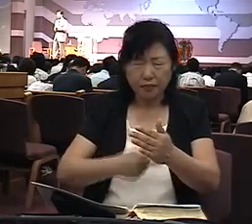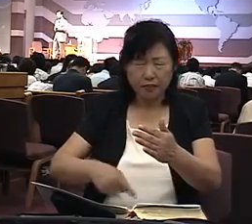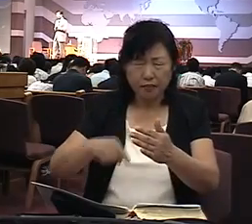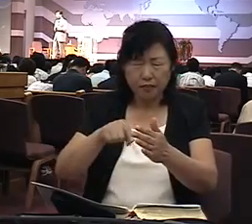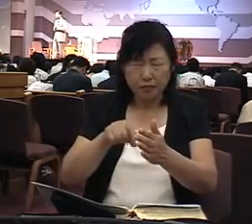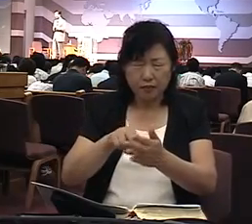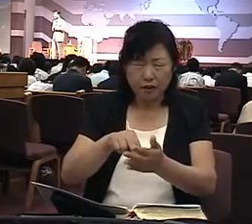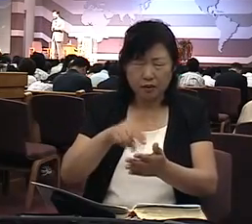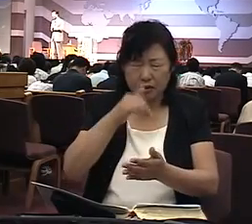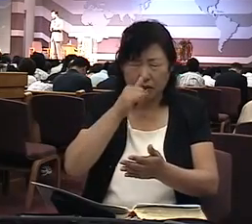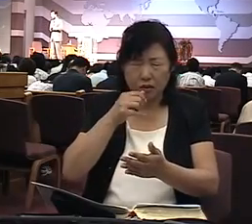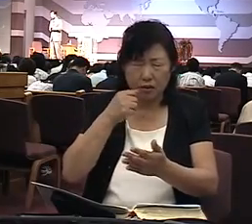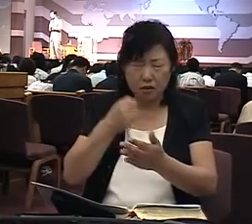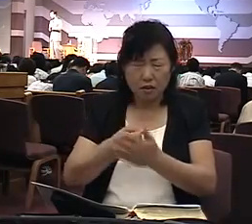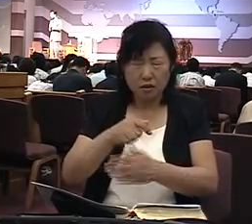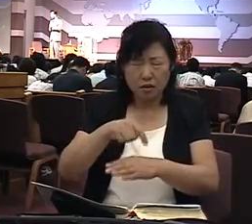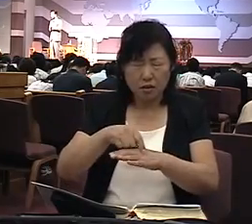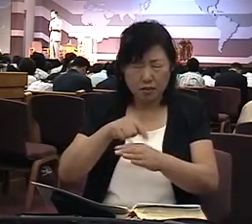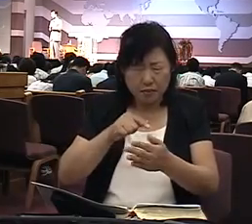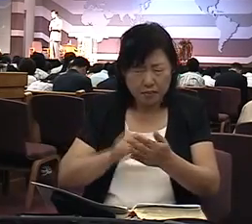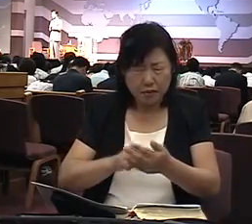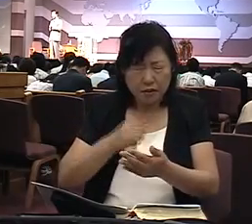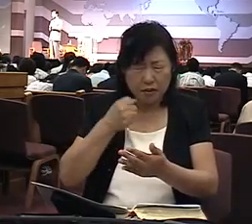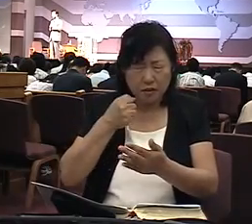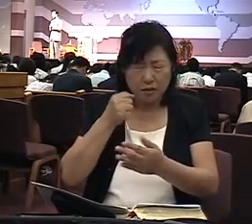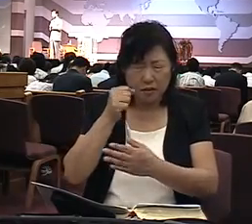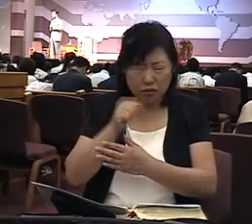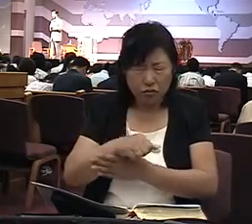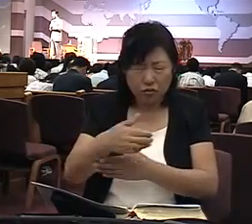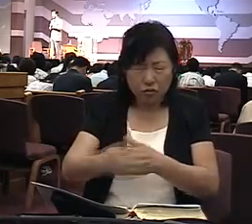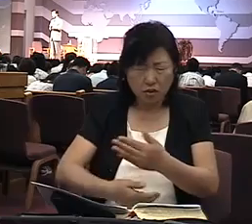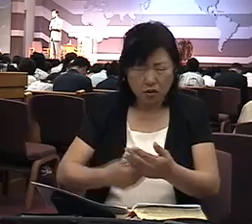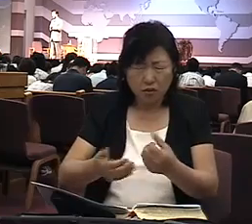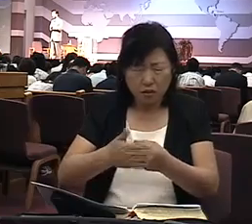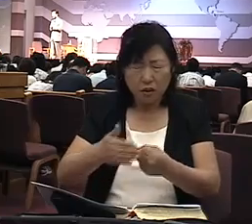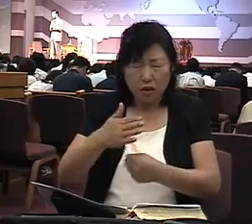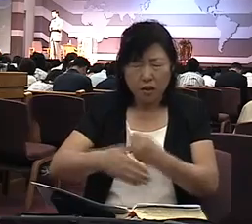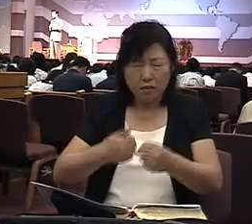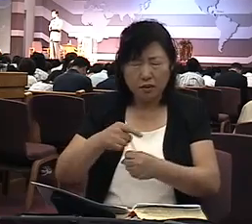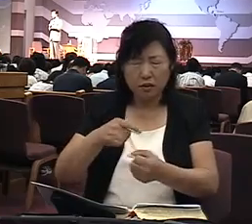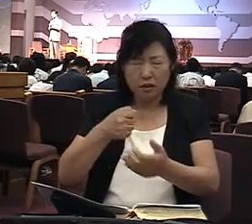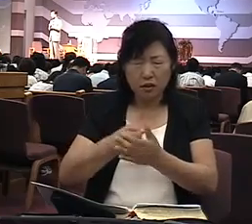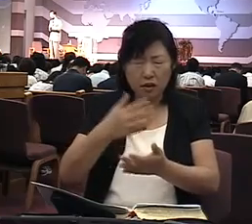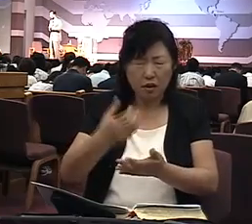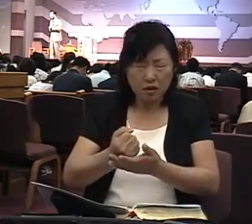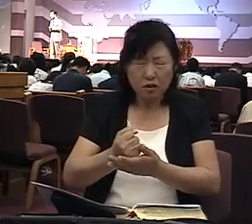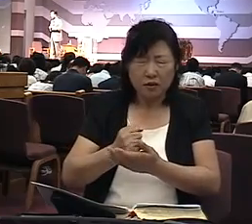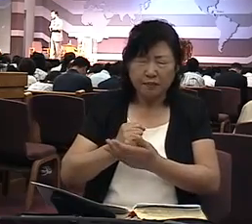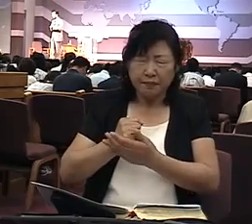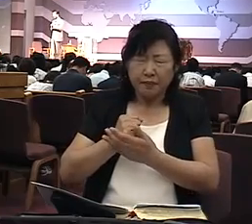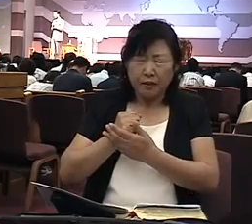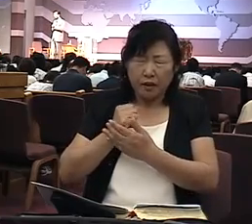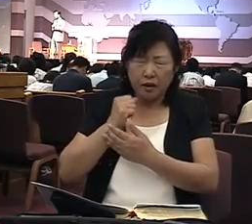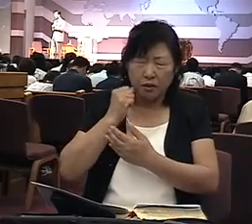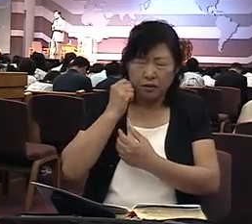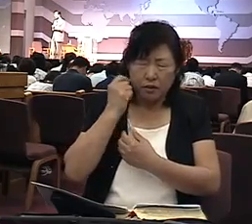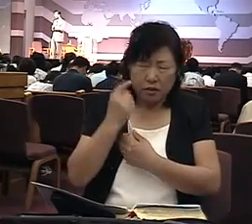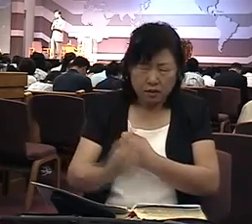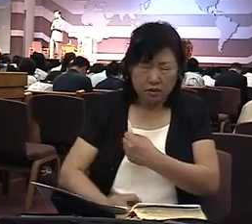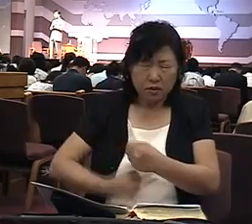아버지, 결단합니다. 주님의 백성들 모두 다 한 마음으로 이것이 주님의 뜻이오니 우리가 결단하는 마음으로